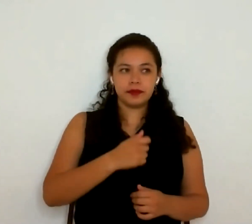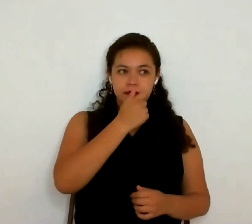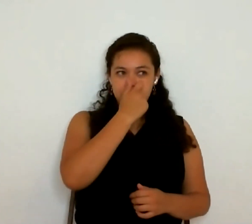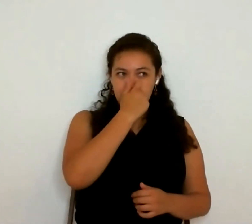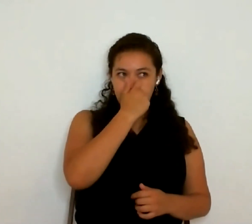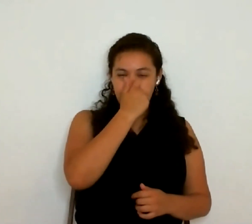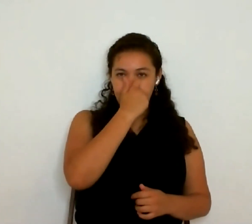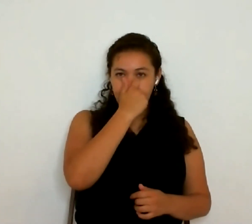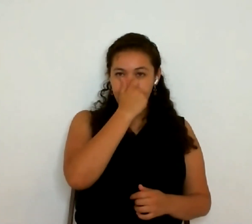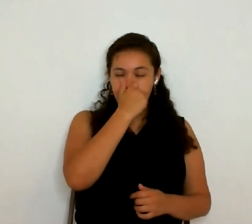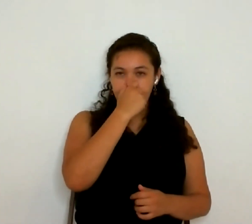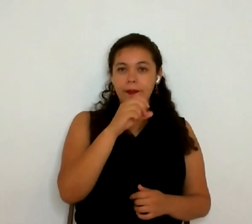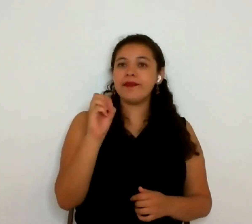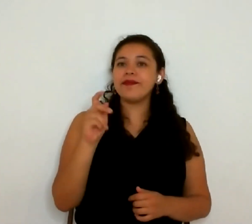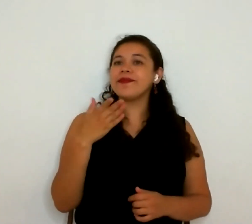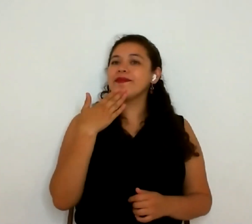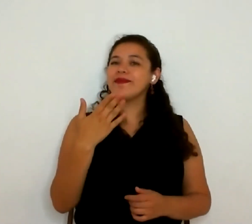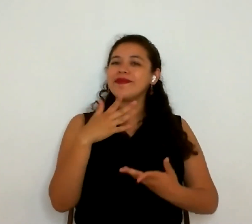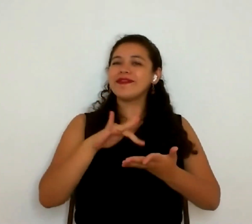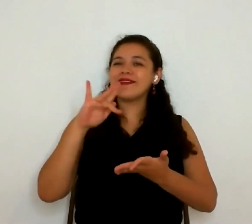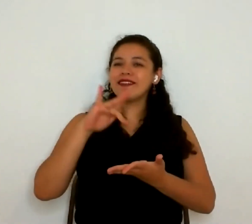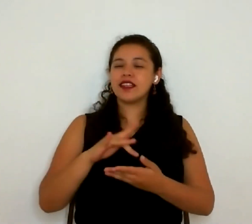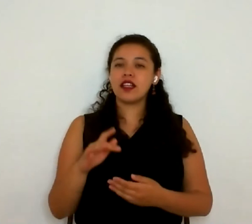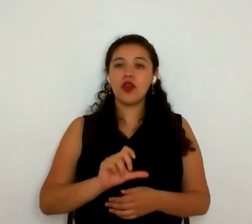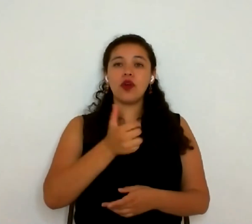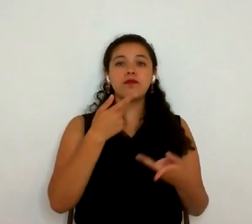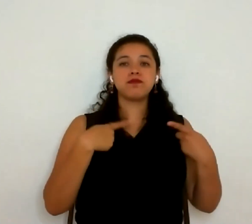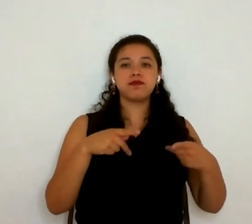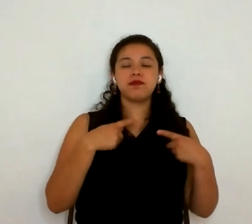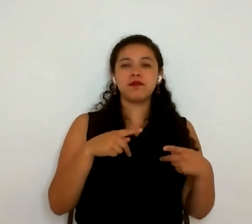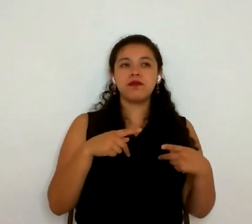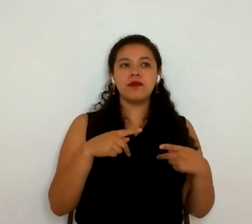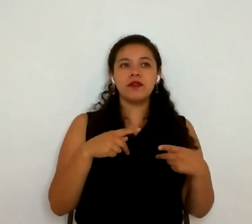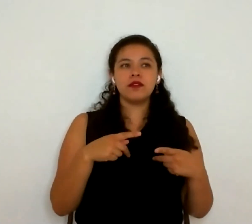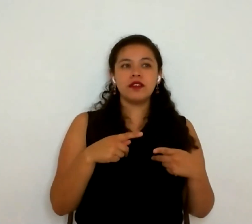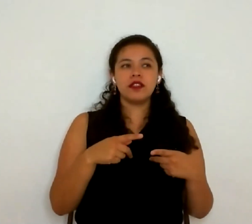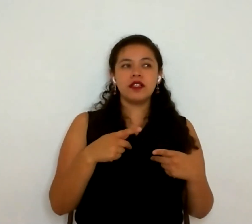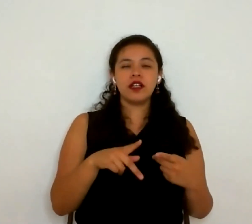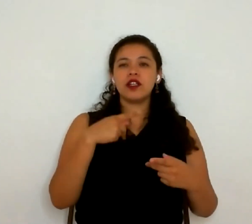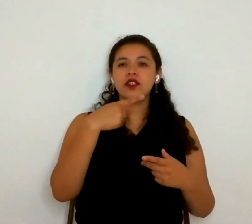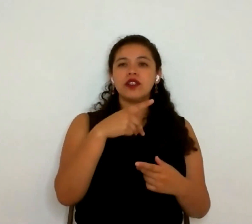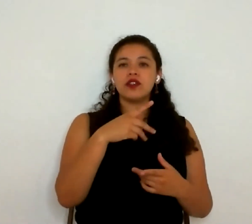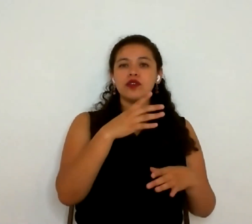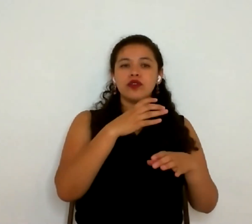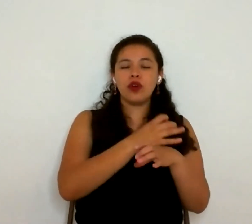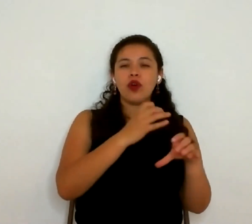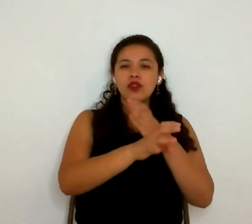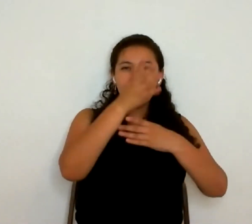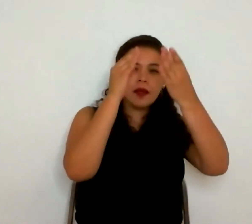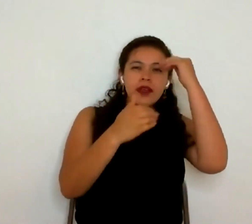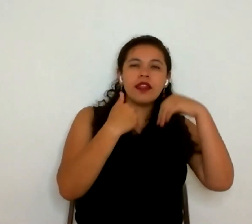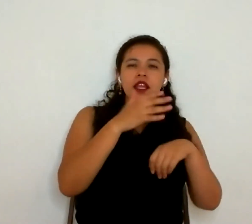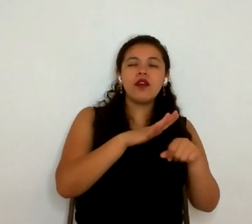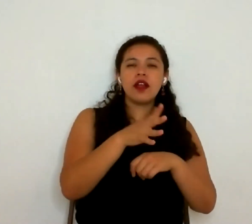ok muy bien gracias alguien más que quiera comentar sobre sus expectativas del curso y la